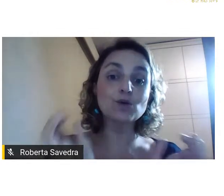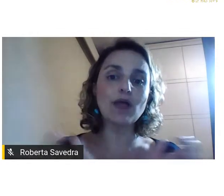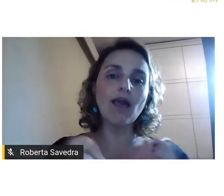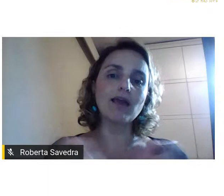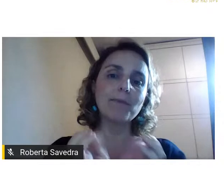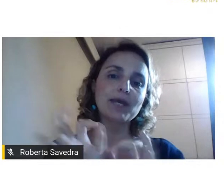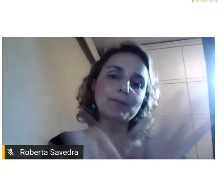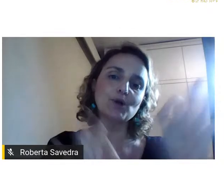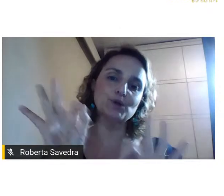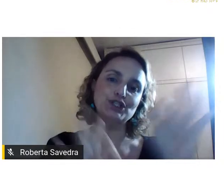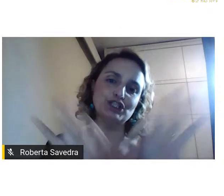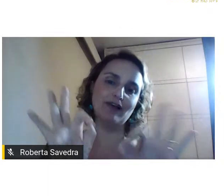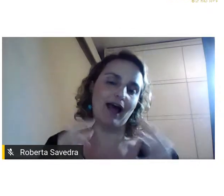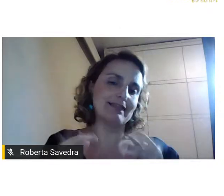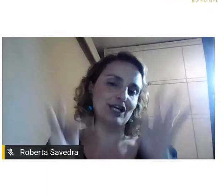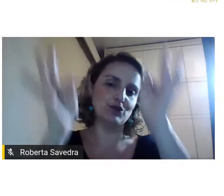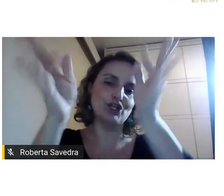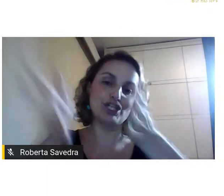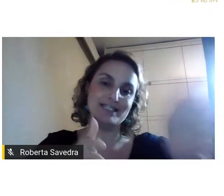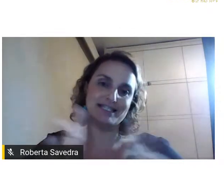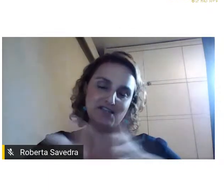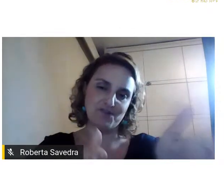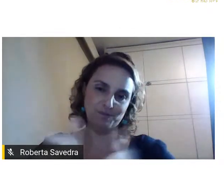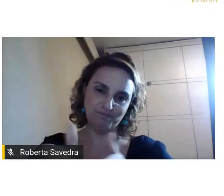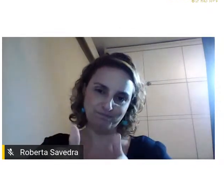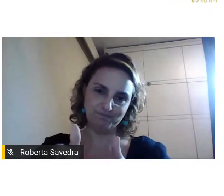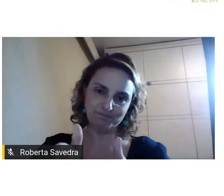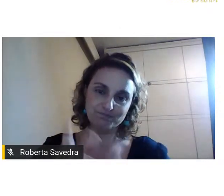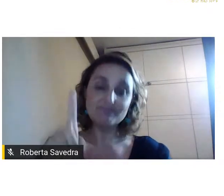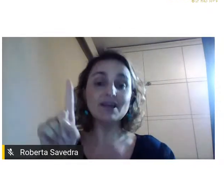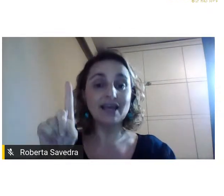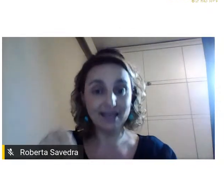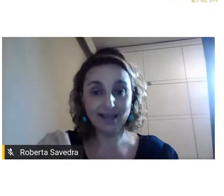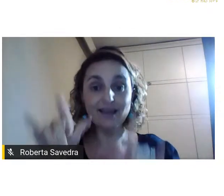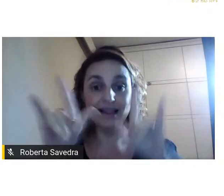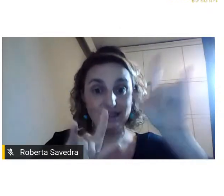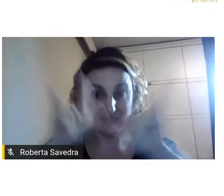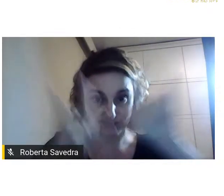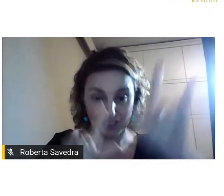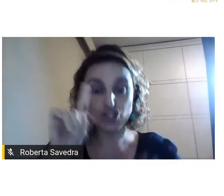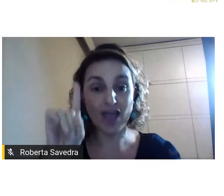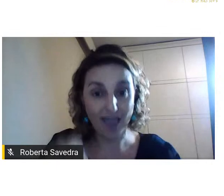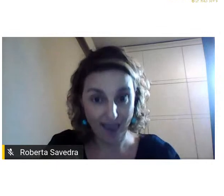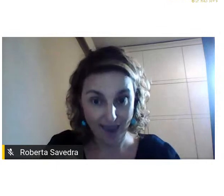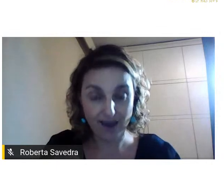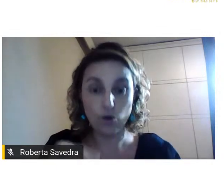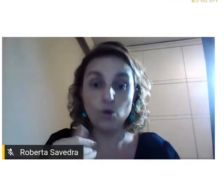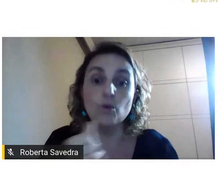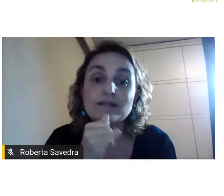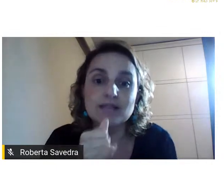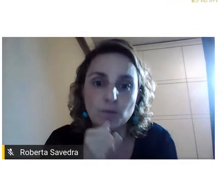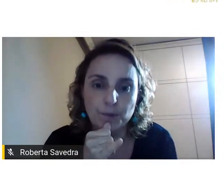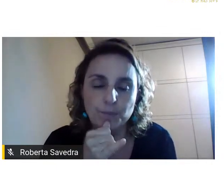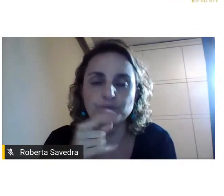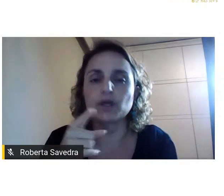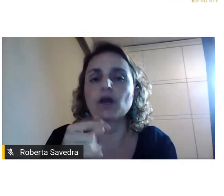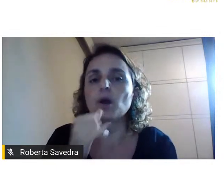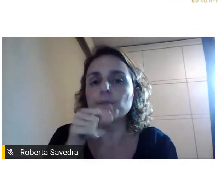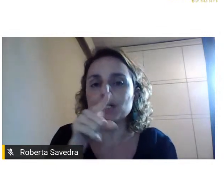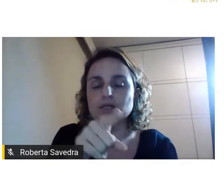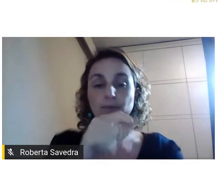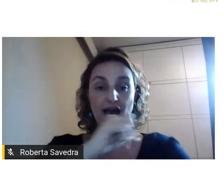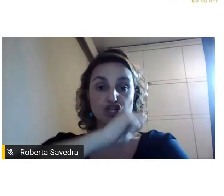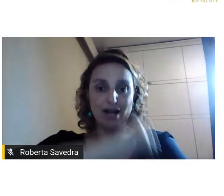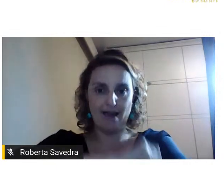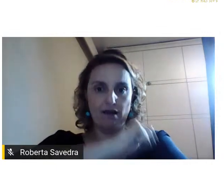e posteriormente é por meio da comunidade surda a gente conseguir feedbacks para gente conseguir ver